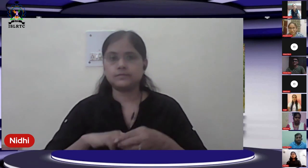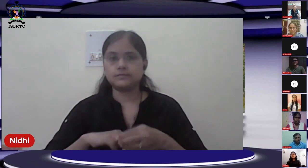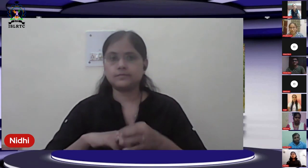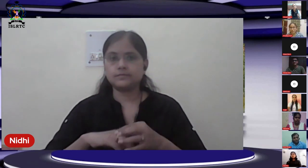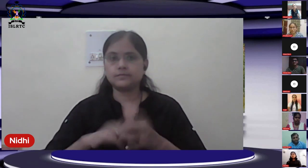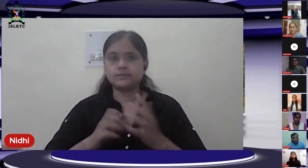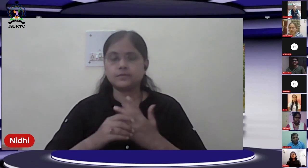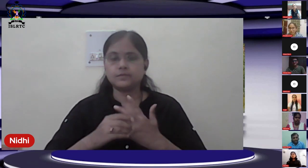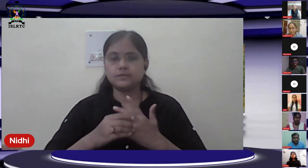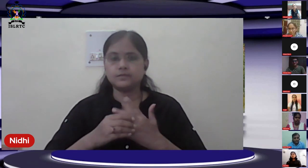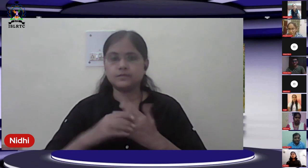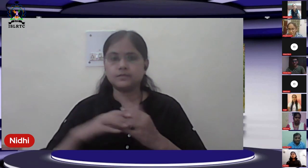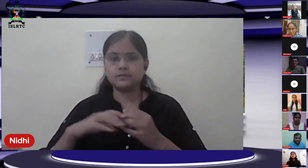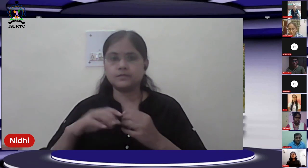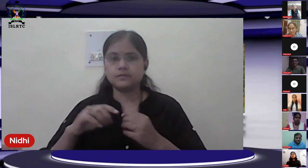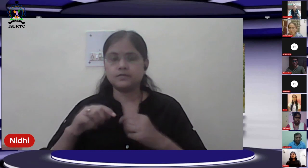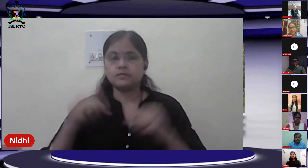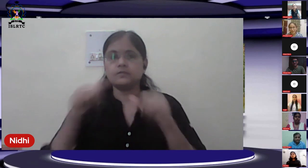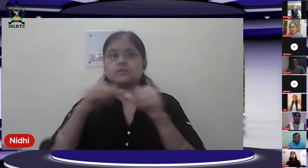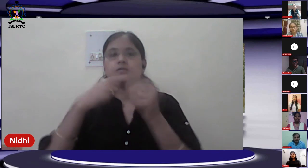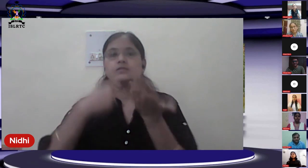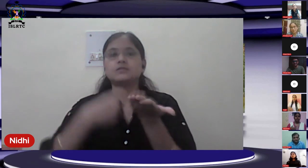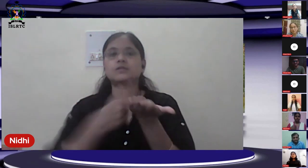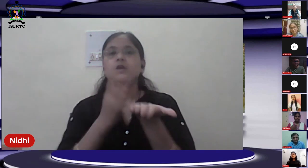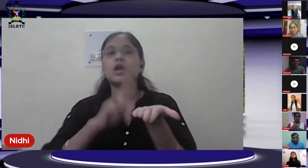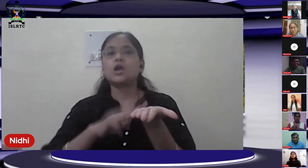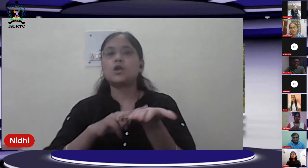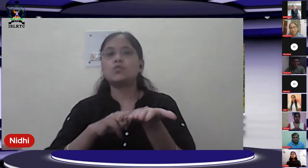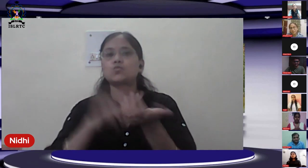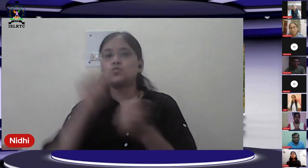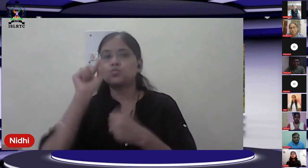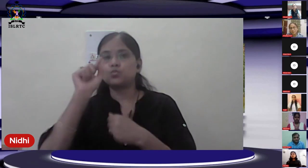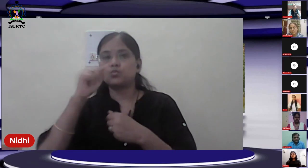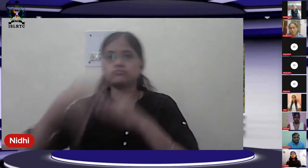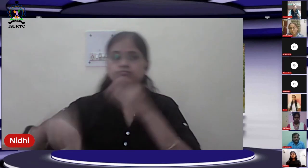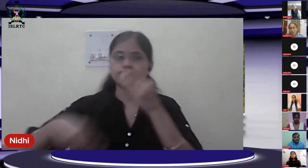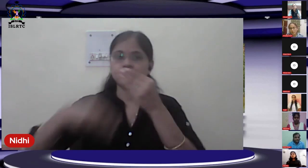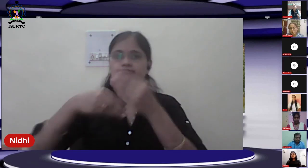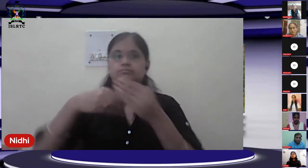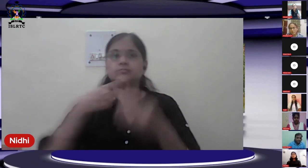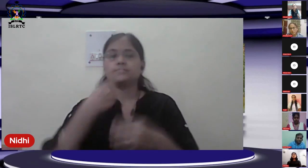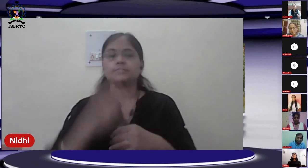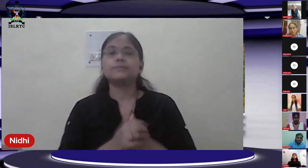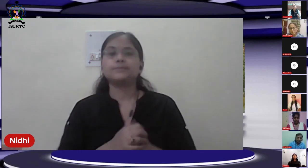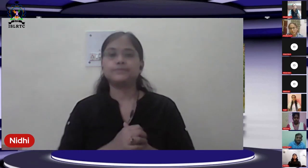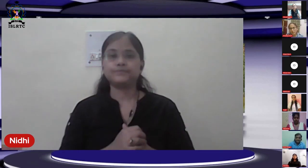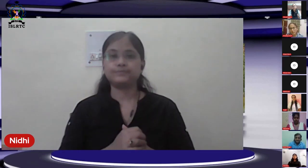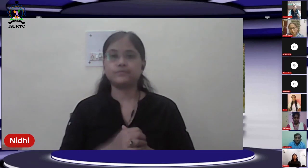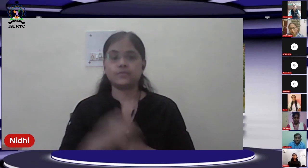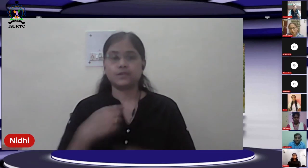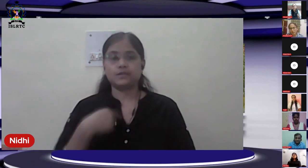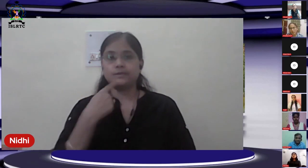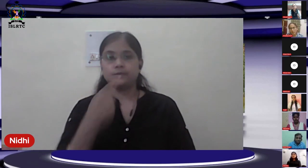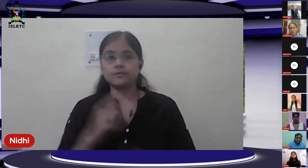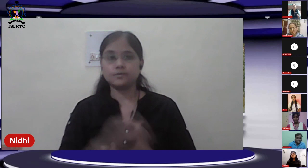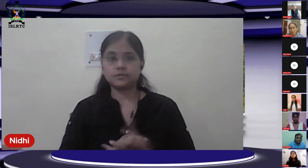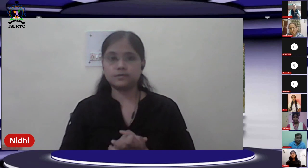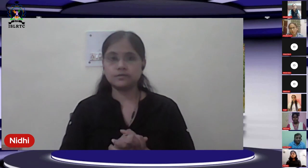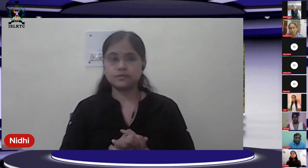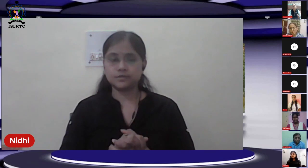वन पॉइंट मैम आई लाइक टू ऐड, एक पॉइंट है मेरा जी मेरा ये पॉइंट है कि जैसे मतलब डेफ कम्युनिटी